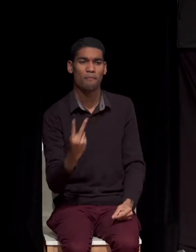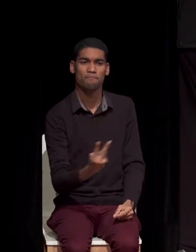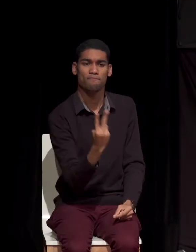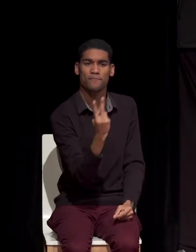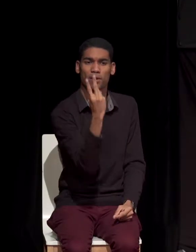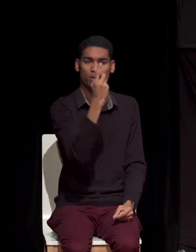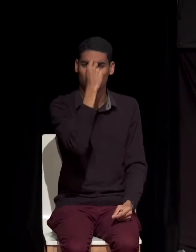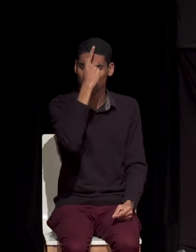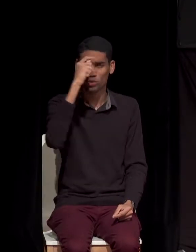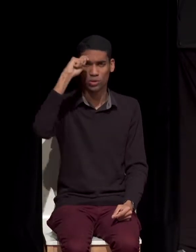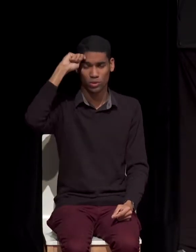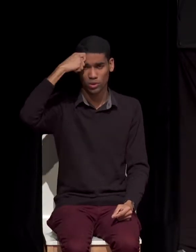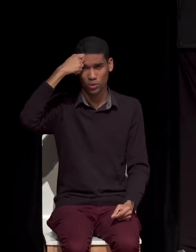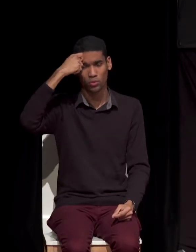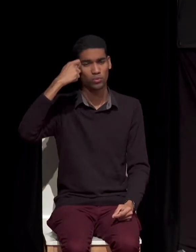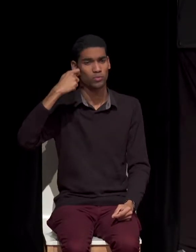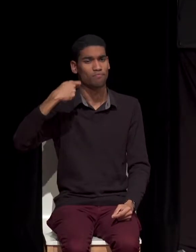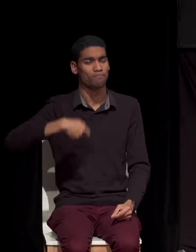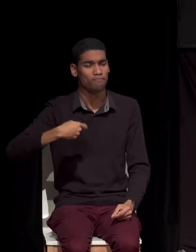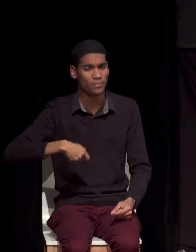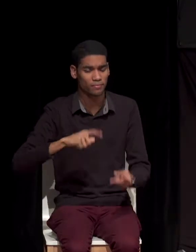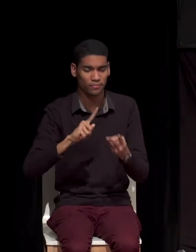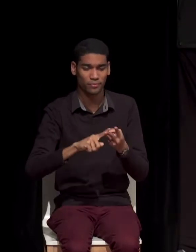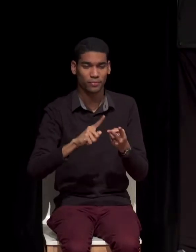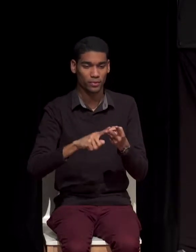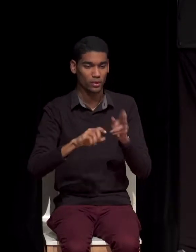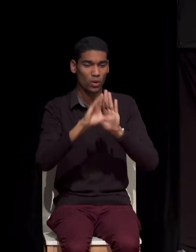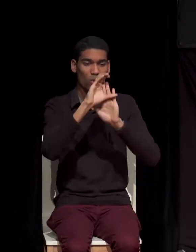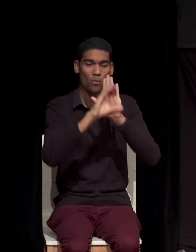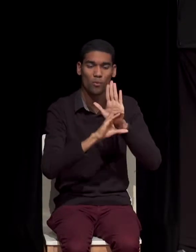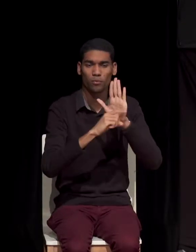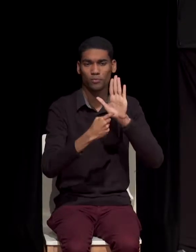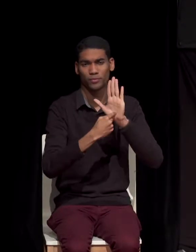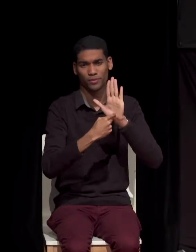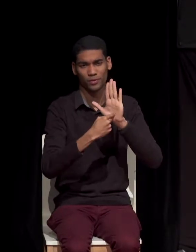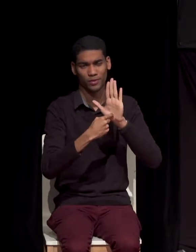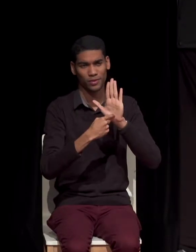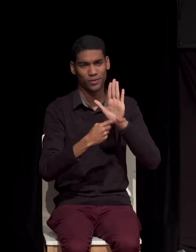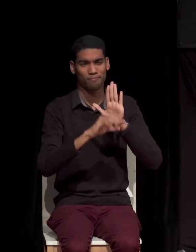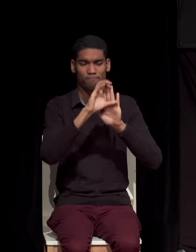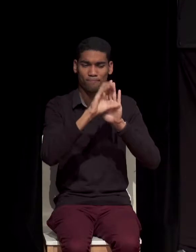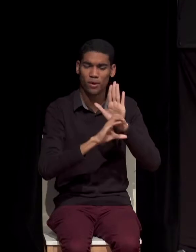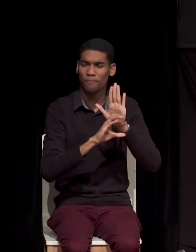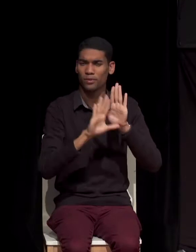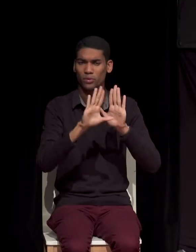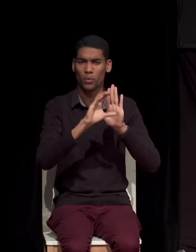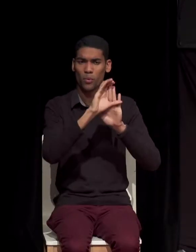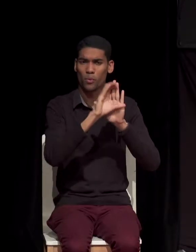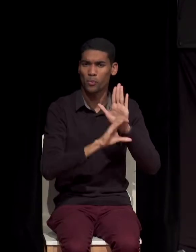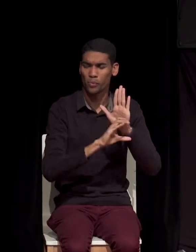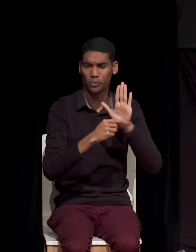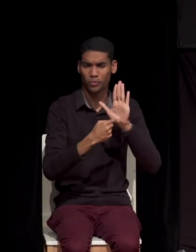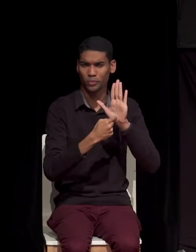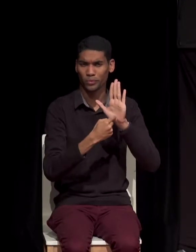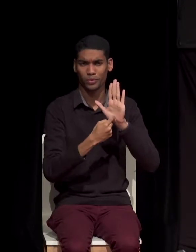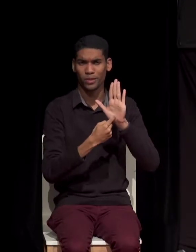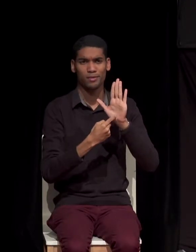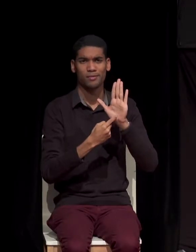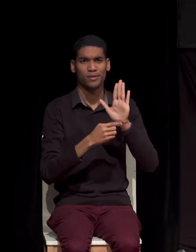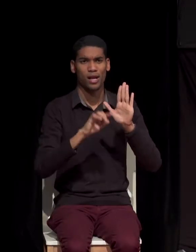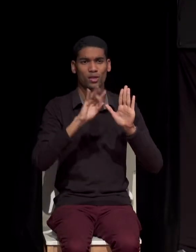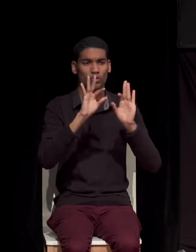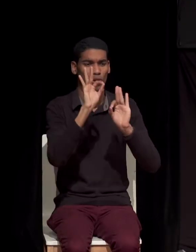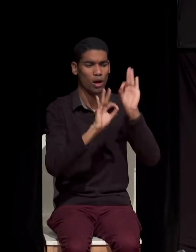cultura negra, precisava ter uma abordagem curricular. E, quando eu falo em abordagem, é a abordagem e